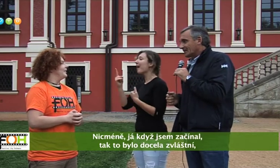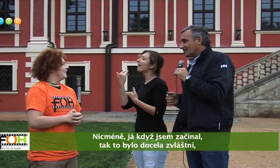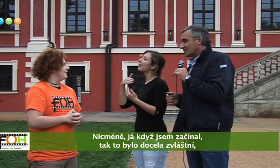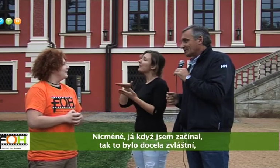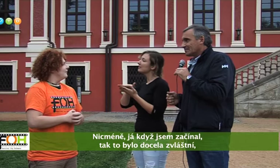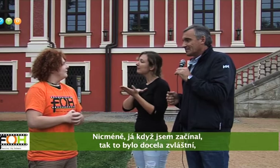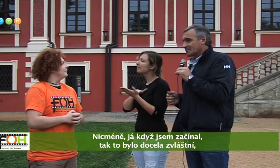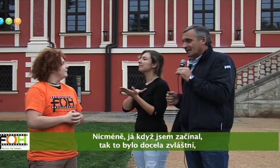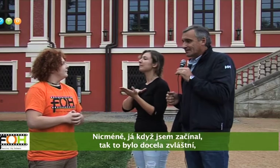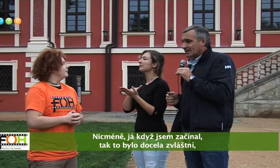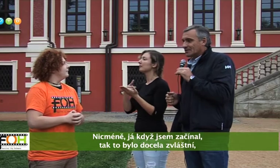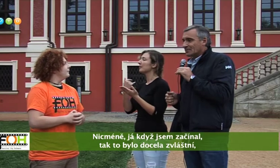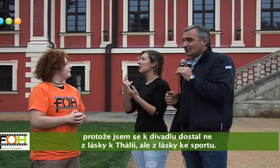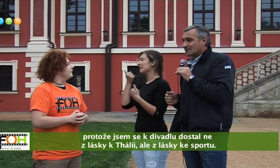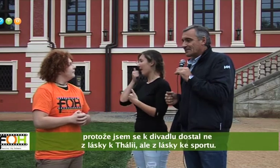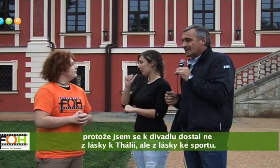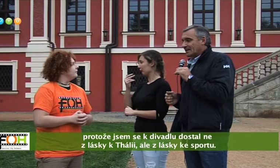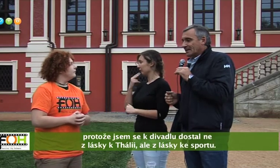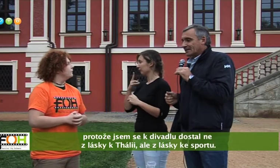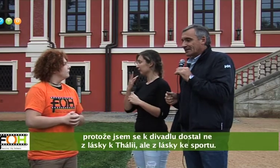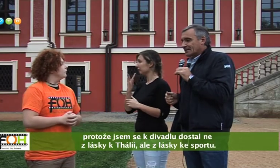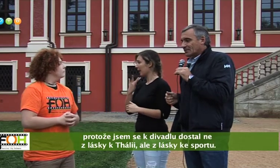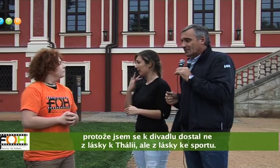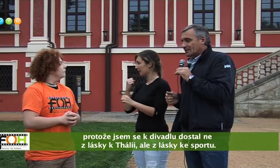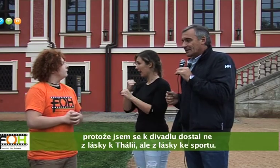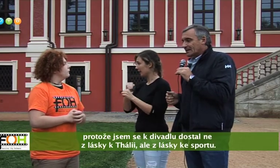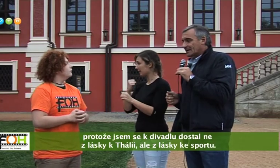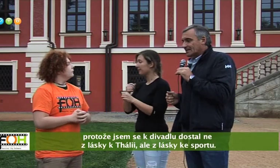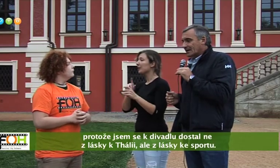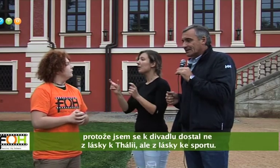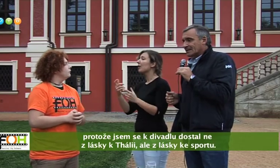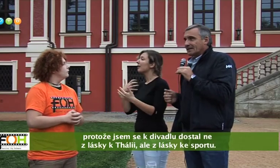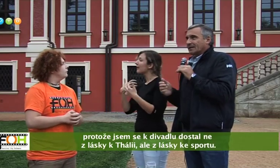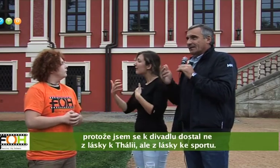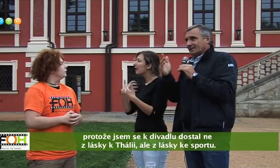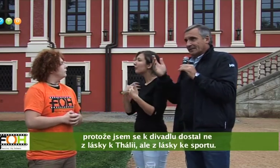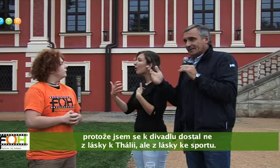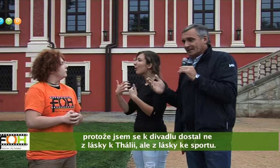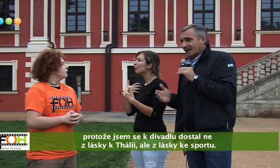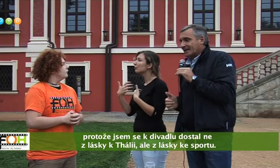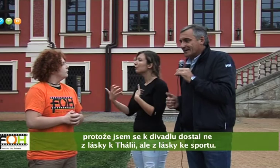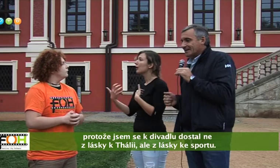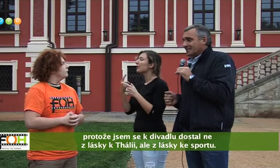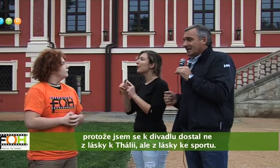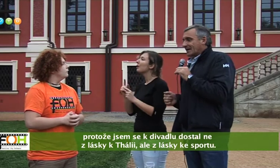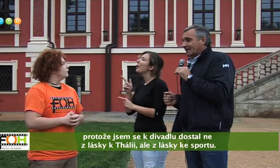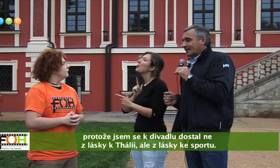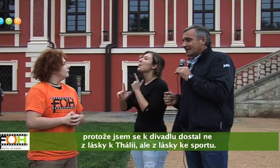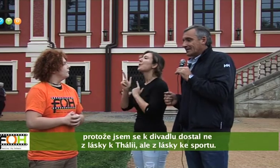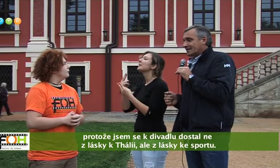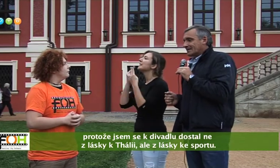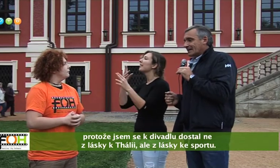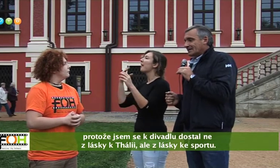začínal, tak to bylo docela zvláštní, protože jsem se k divadlu dostal ne z lásky k tálii,